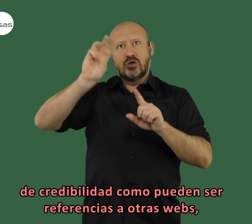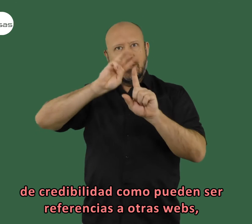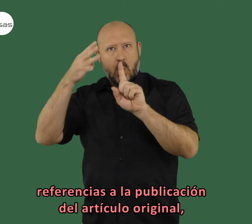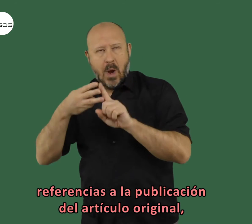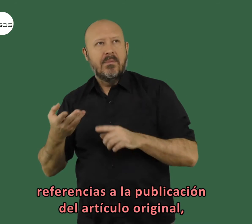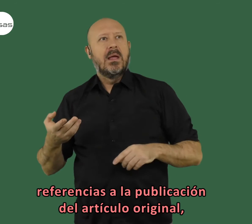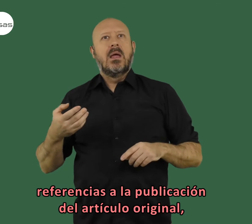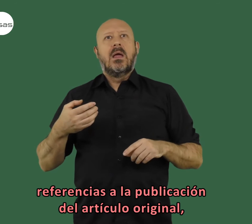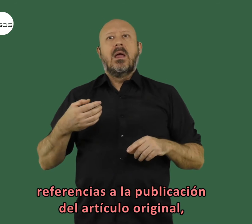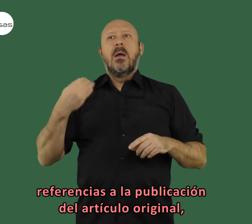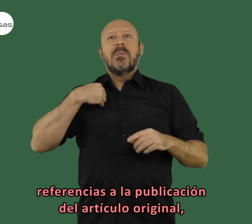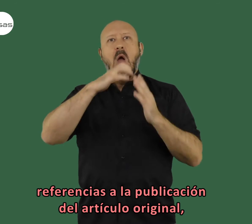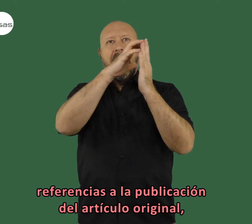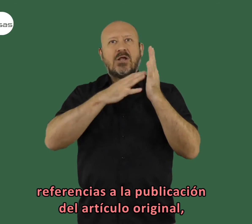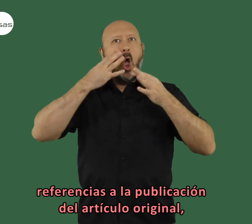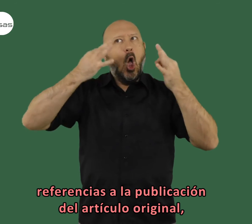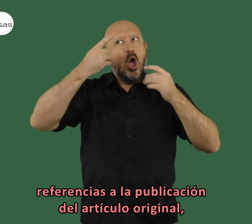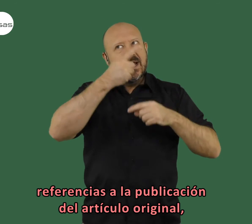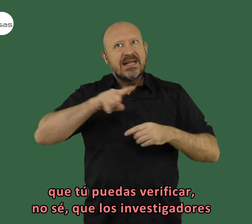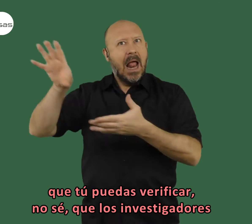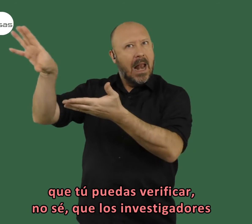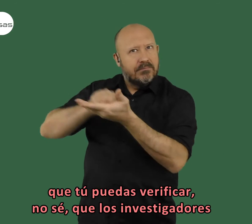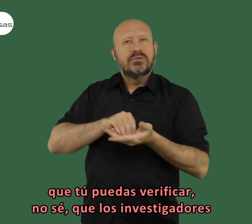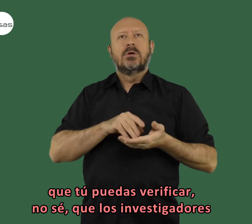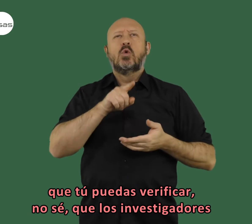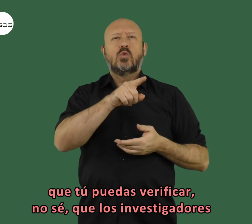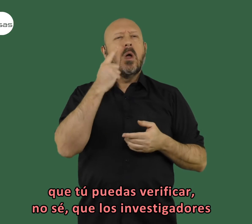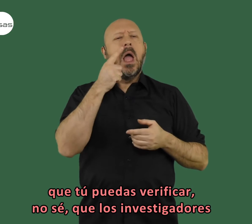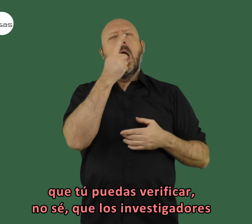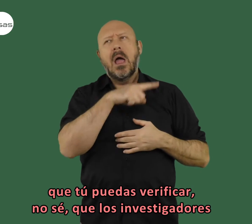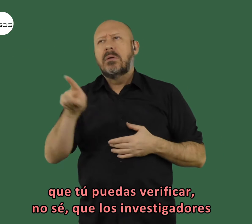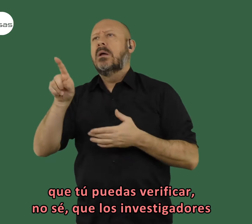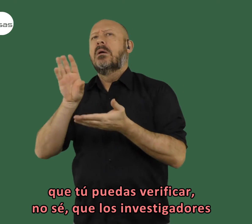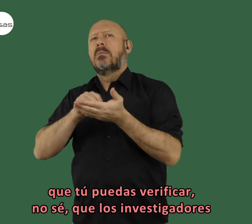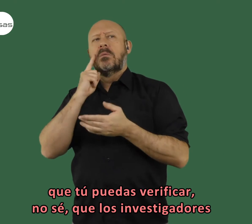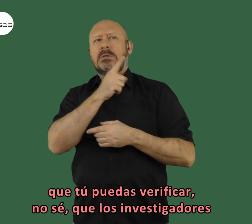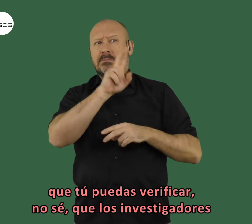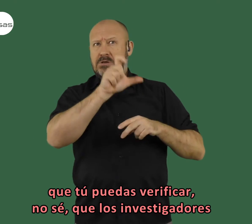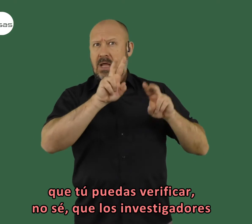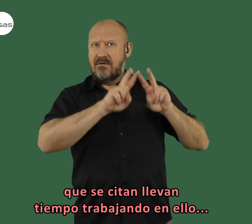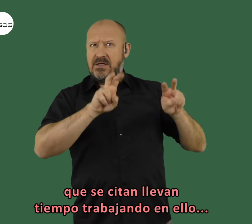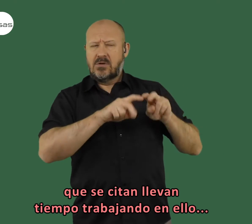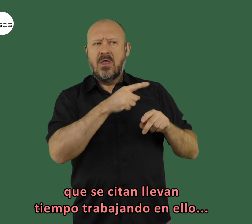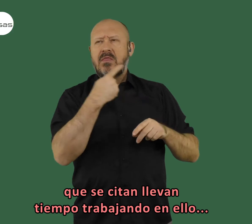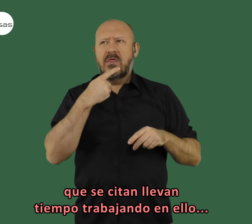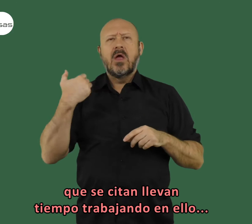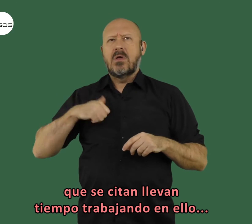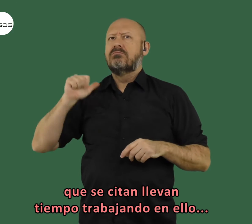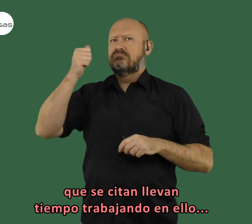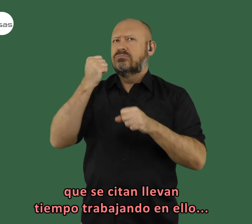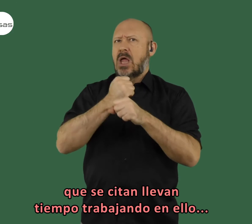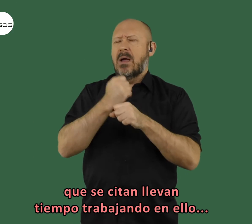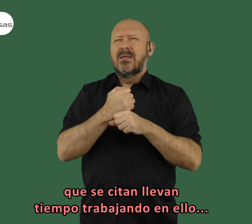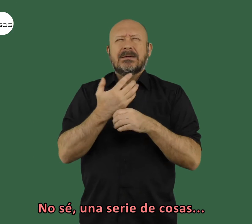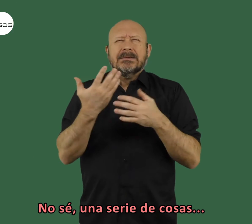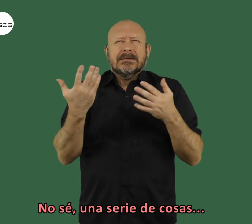referencias a otras webs, referencias a la publicación del artículo original, que tú puedas verificar, no sé, que los investigadores que se citan pues llevan